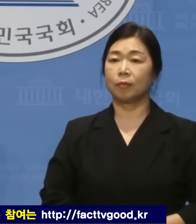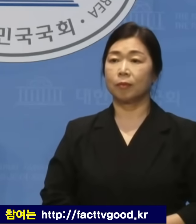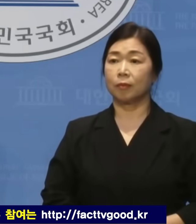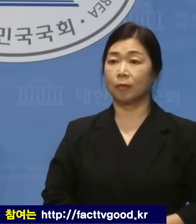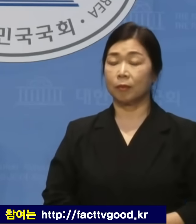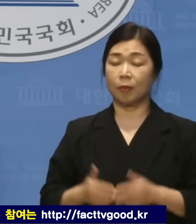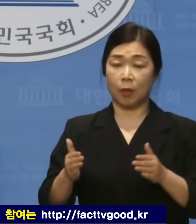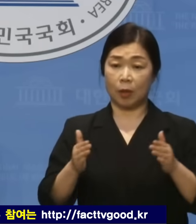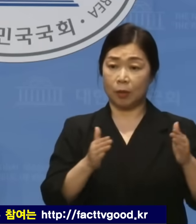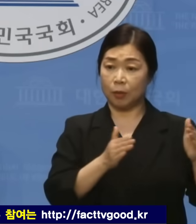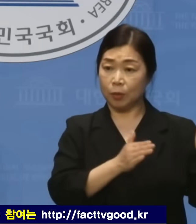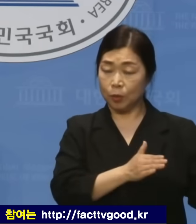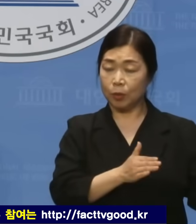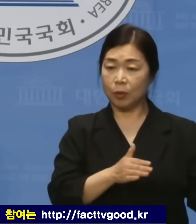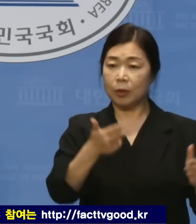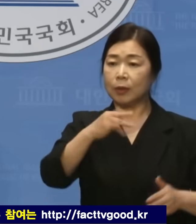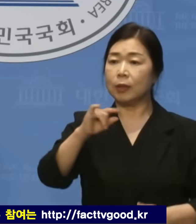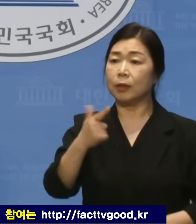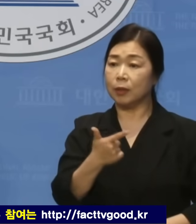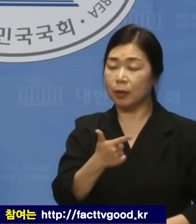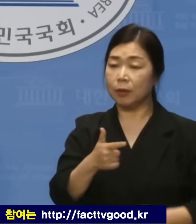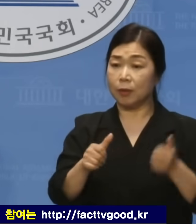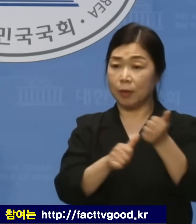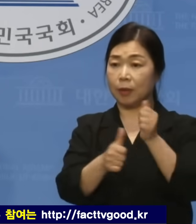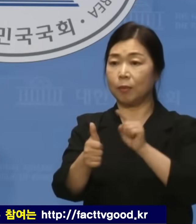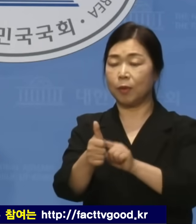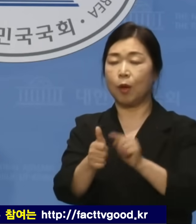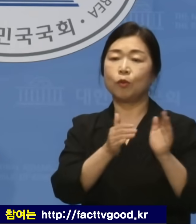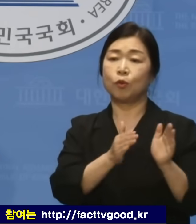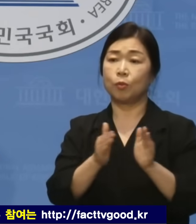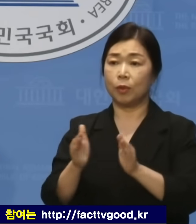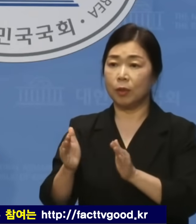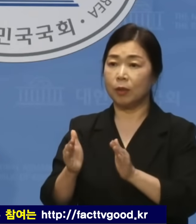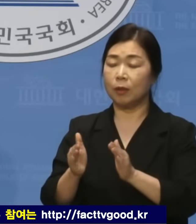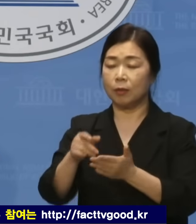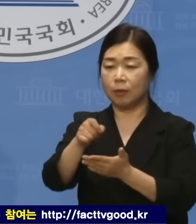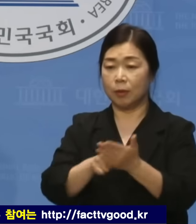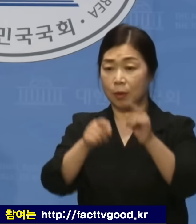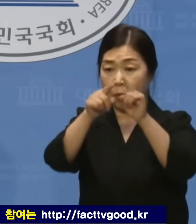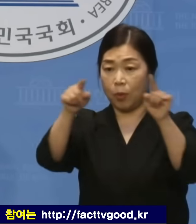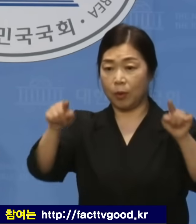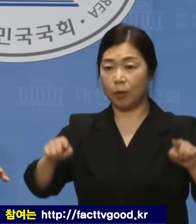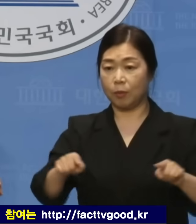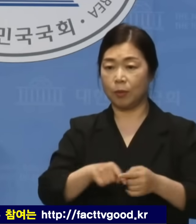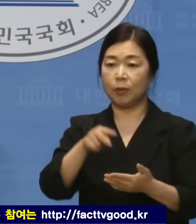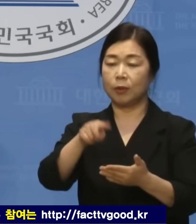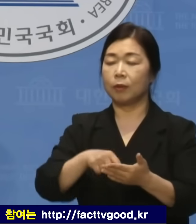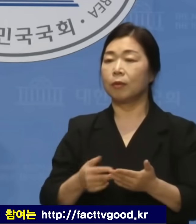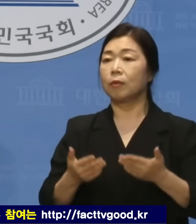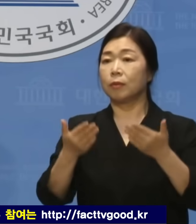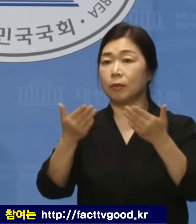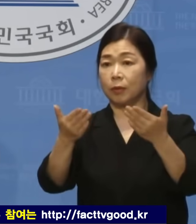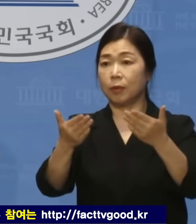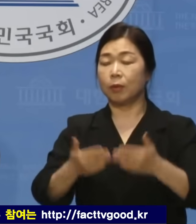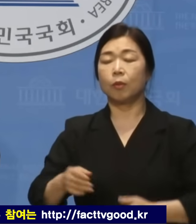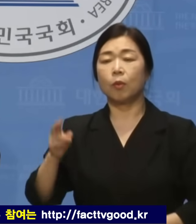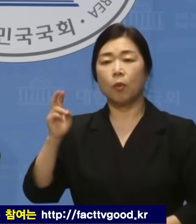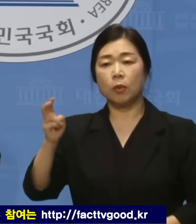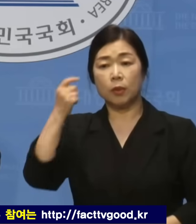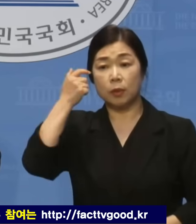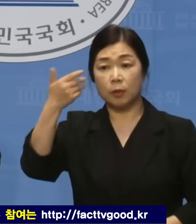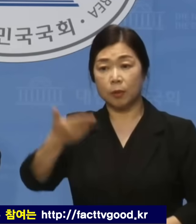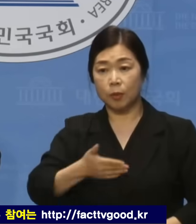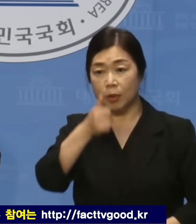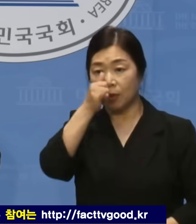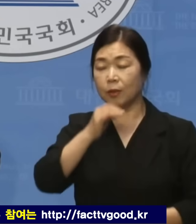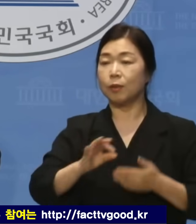드리고 진교훈 차장께서 준비한 기자회견문을 낭독하고 혹시